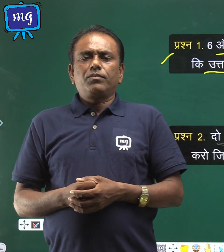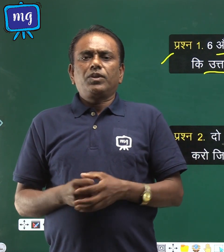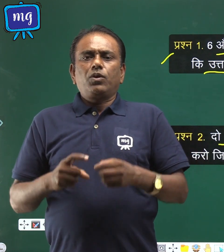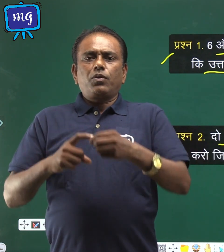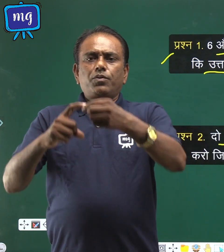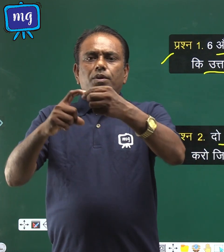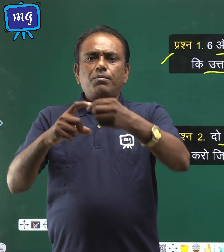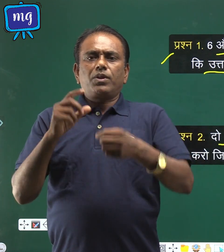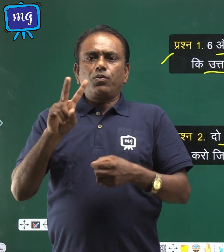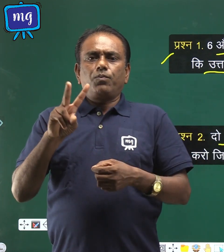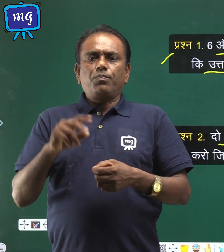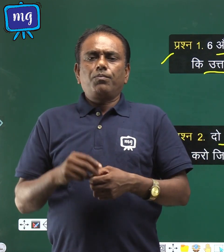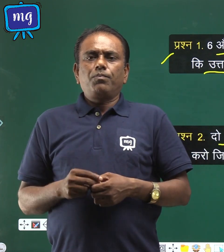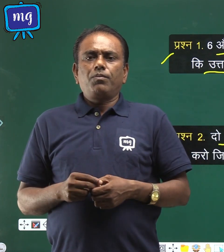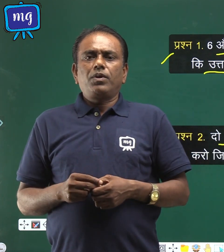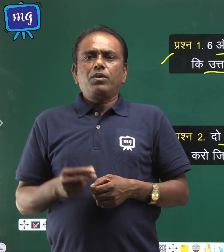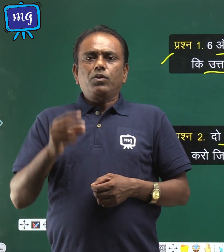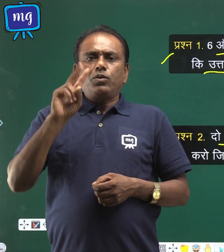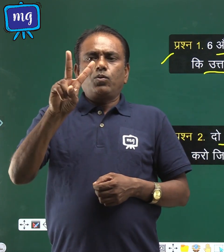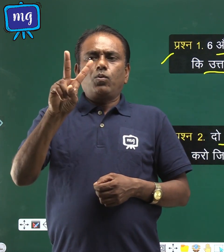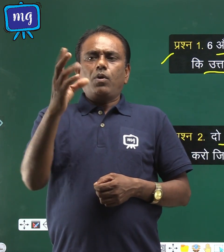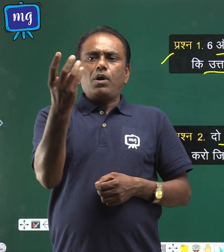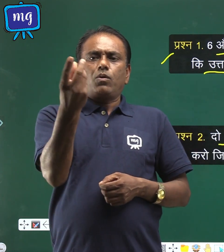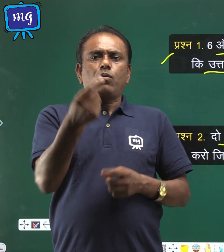प्रश्न नंबर 2, 2 अंकों